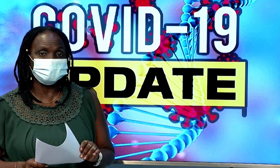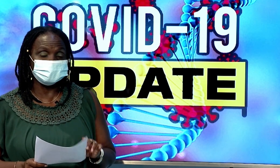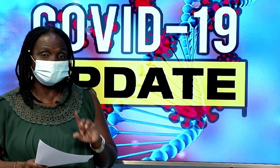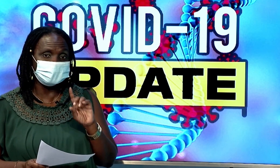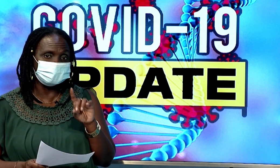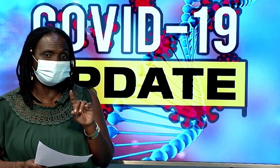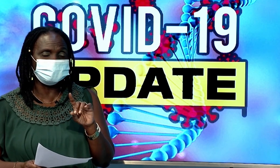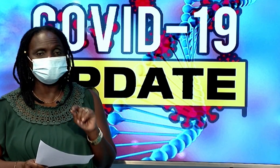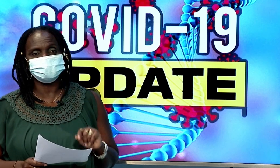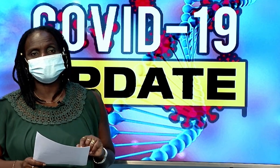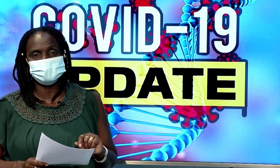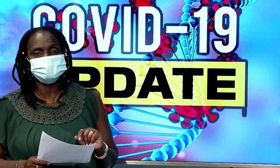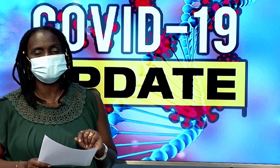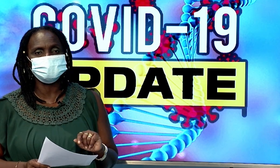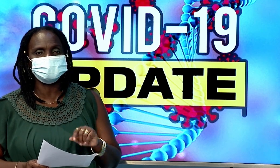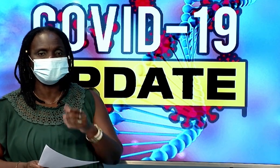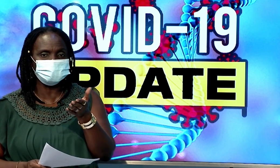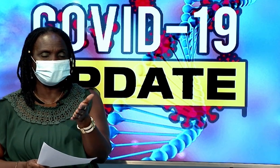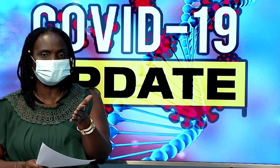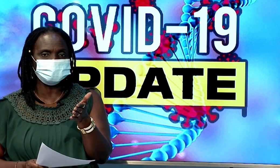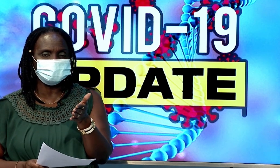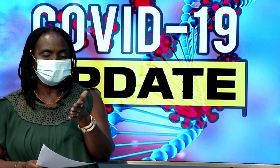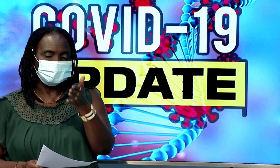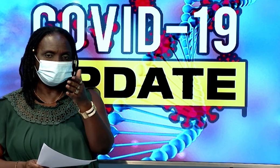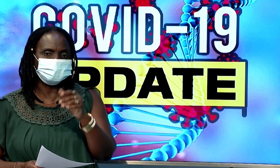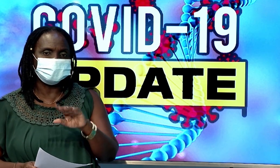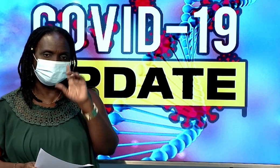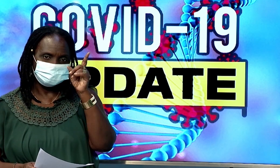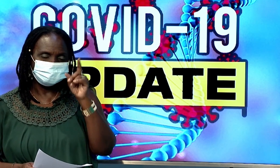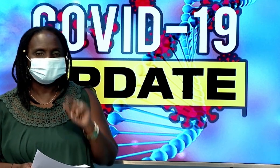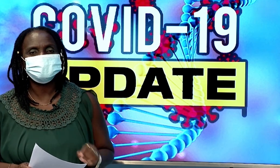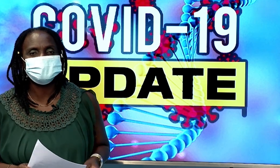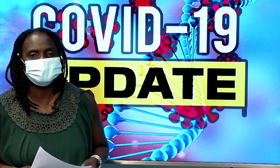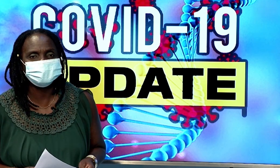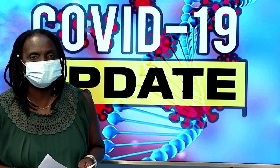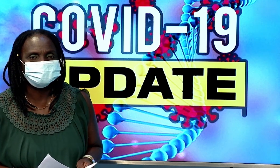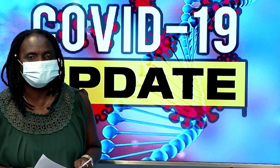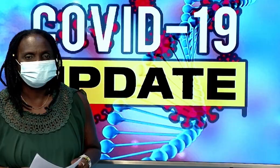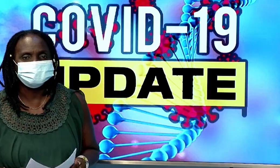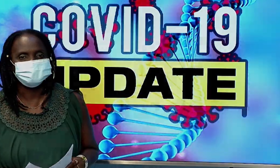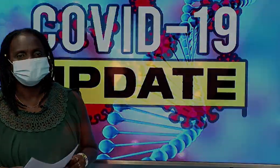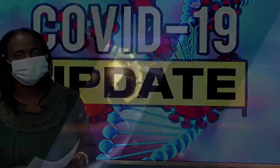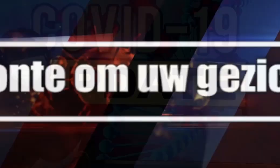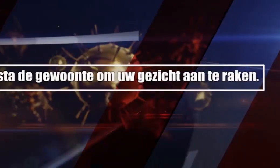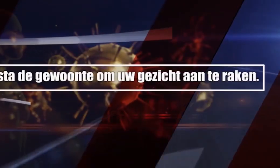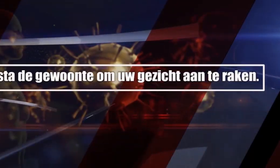aflevering van ATV COVID-19 Update. U kijkt ook. Tot dan. Goeiedag.